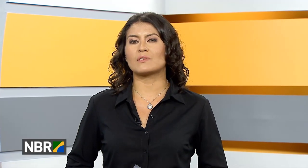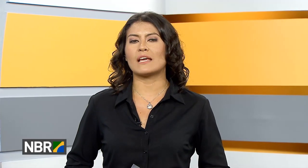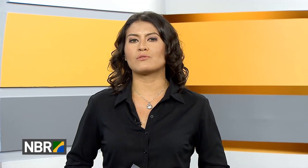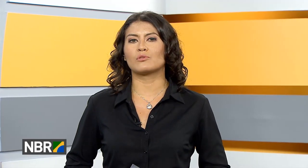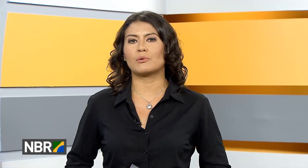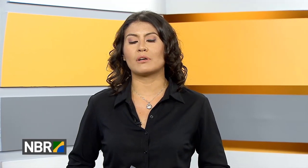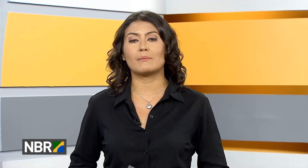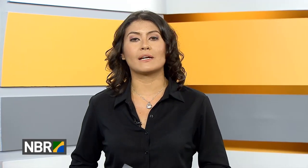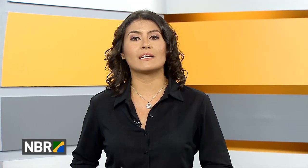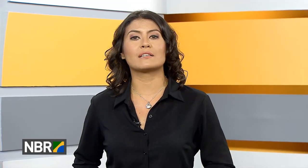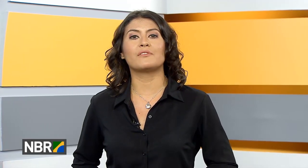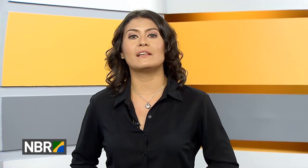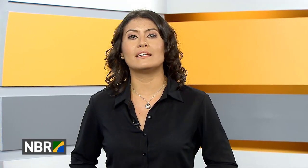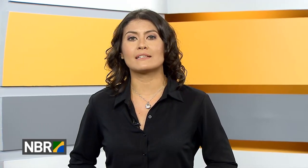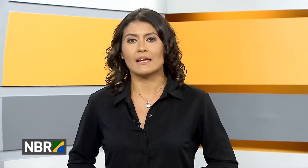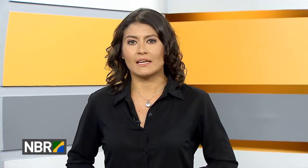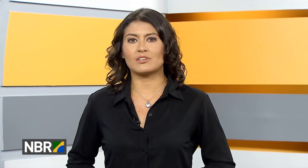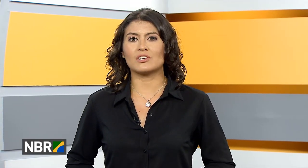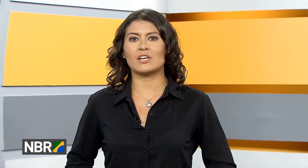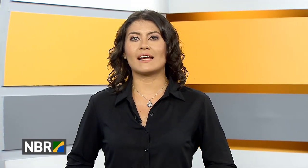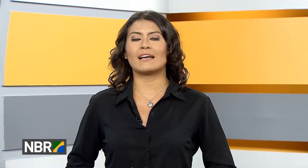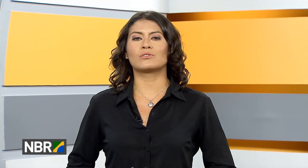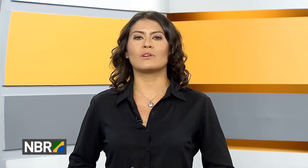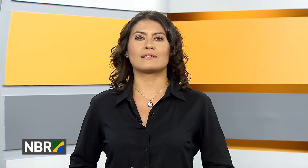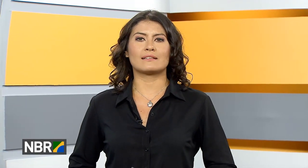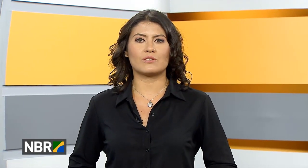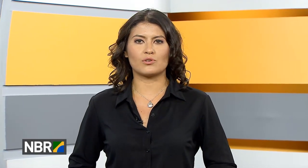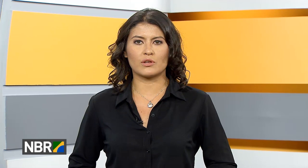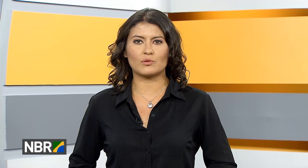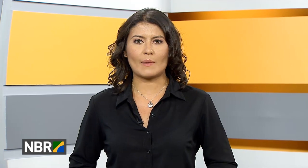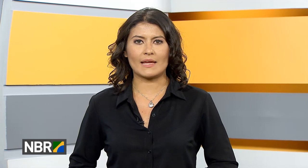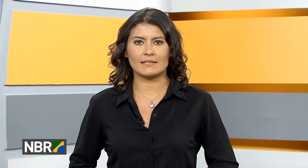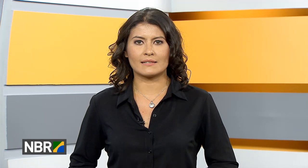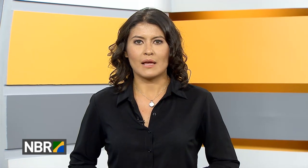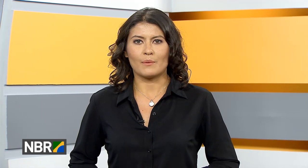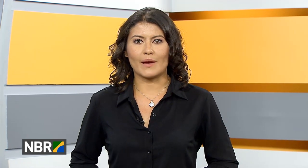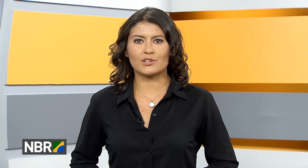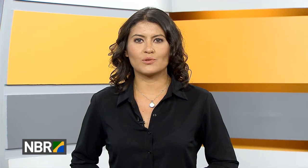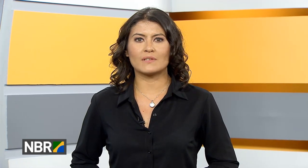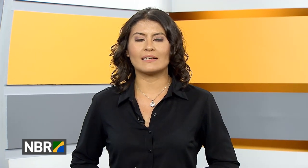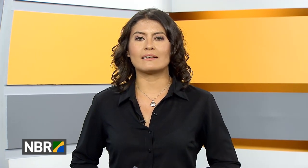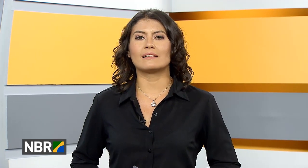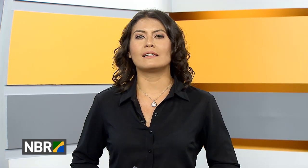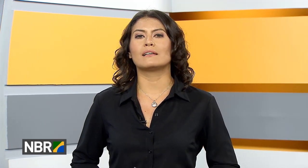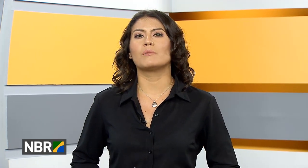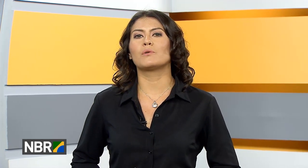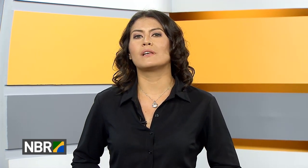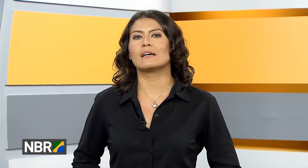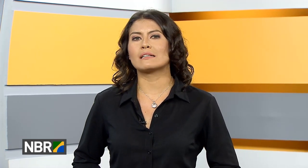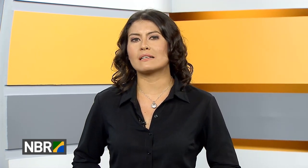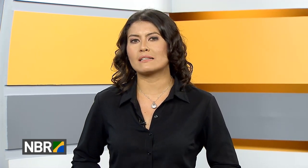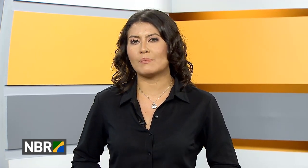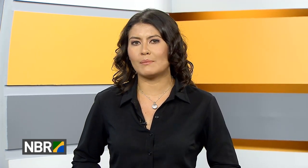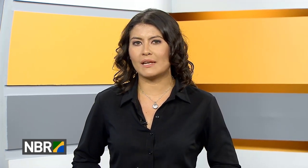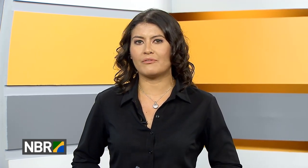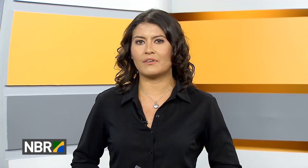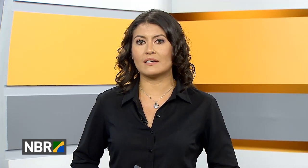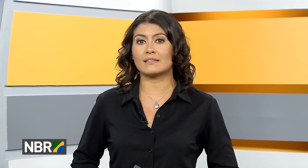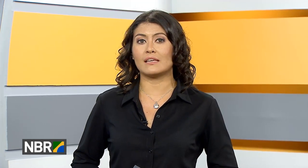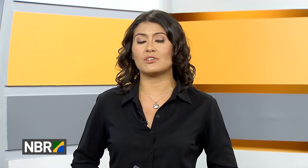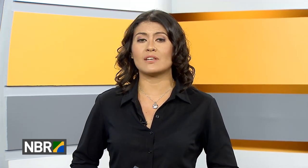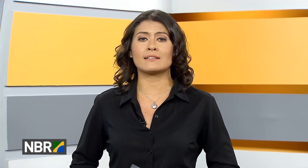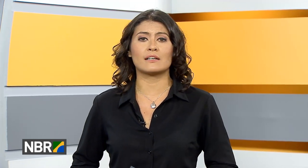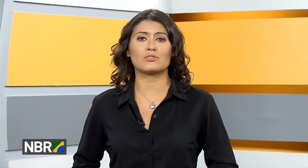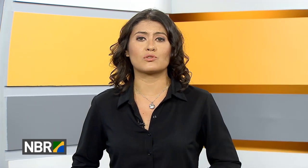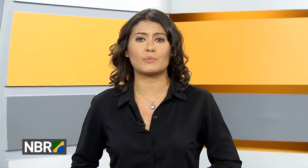sobre o sucesso do programa Criança Feliz, que já chega a todas as regiões do país. Mais de 230 mil crianças na primeira